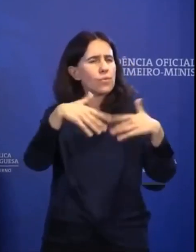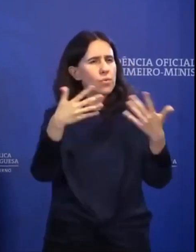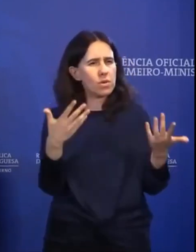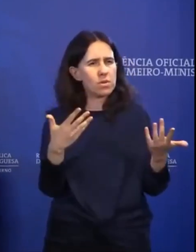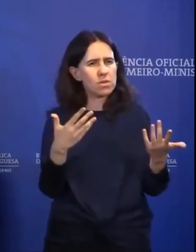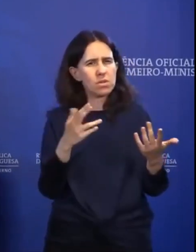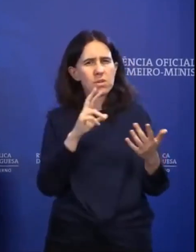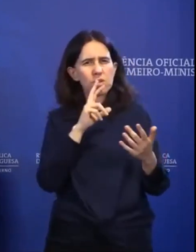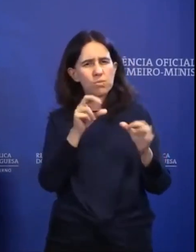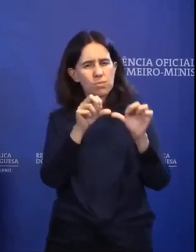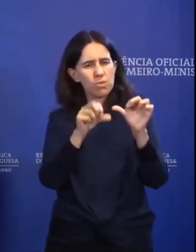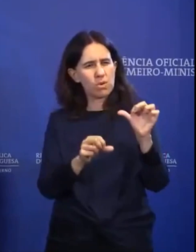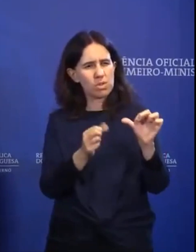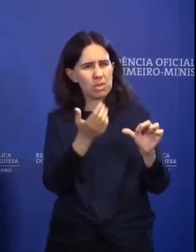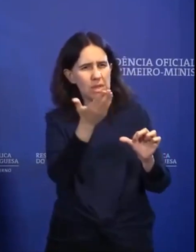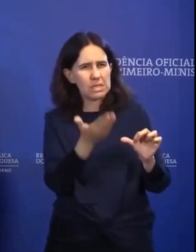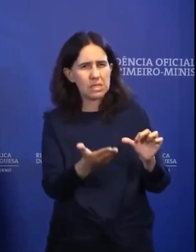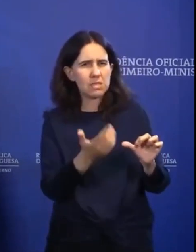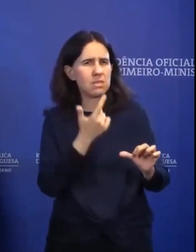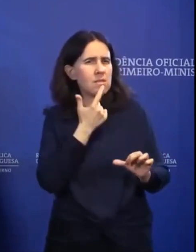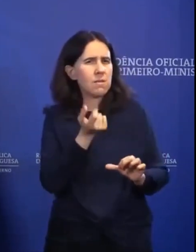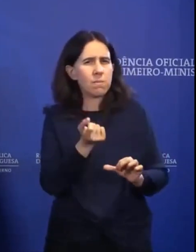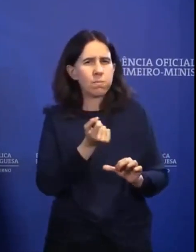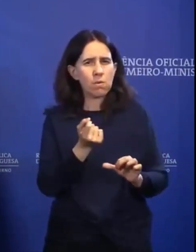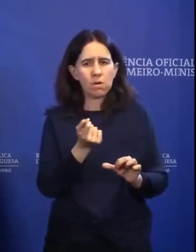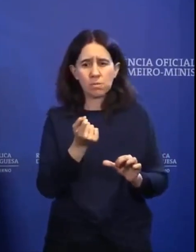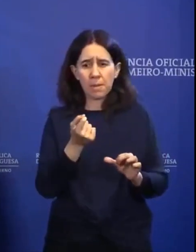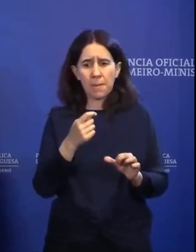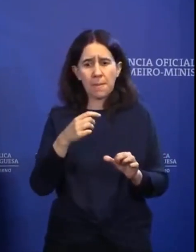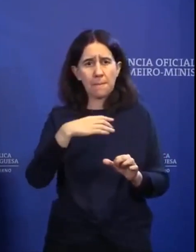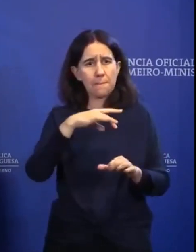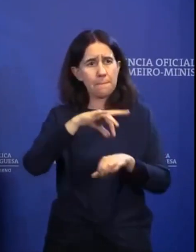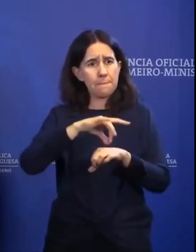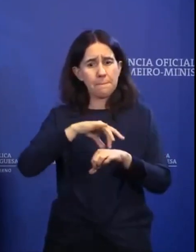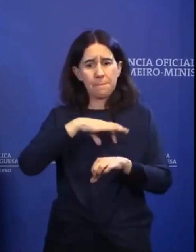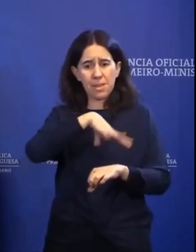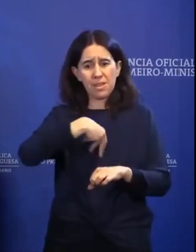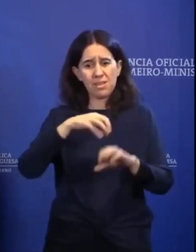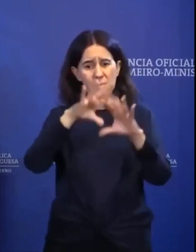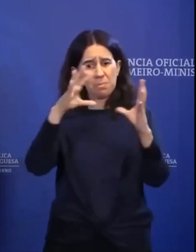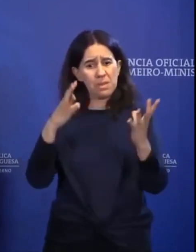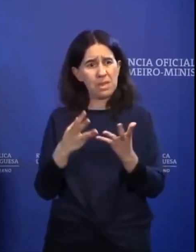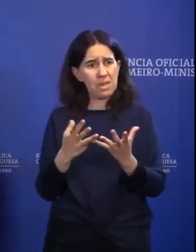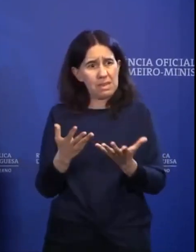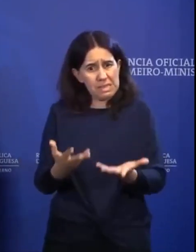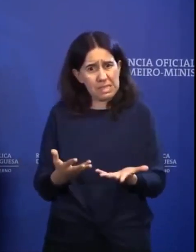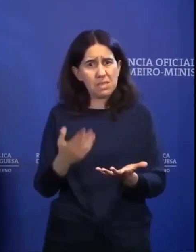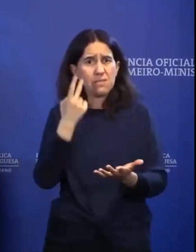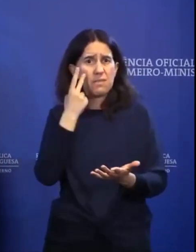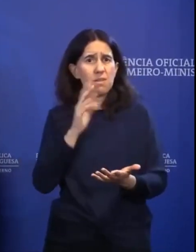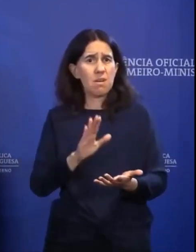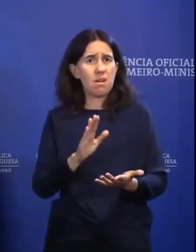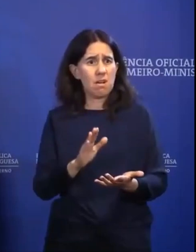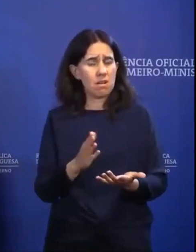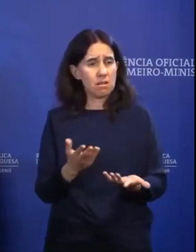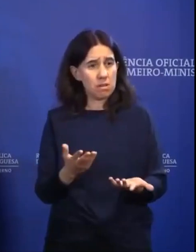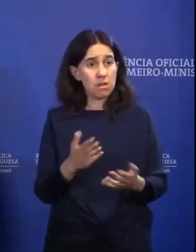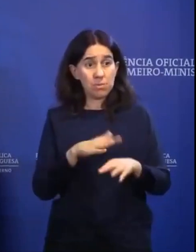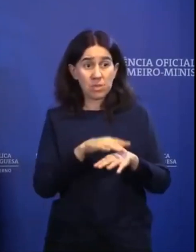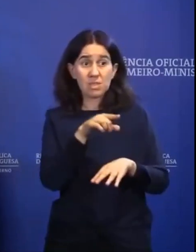for possa dar respostas dessa natureza para uma pandemia como aquela estamos com aquela que temos a viver